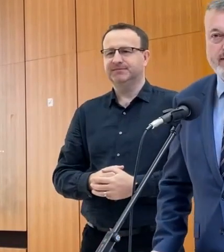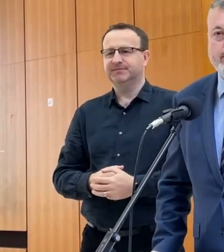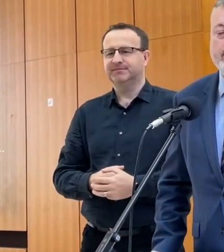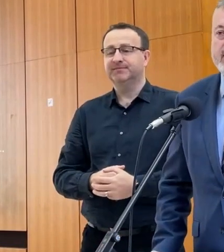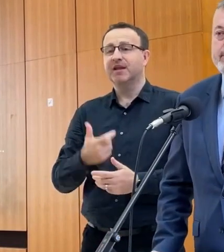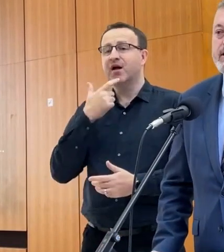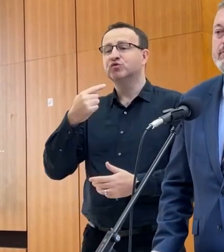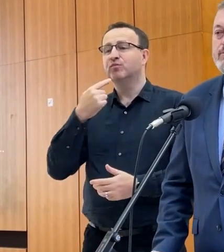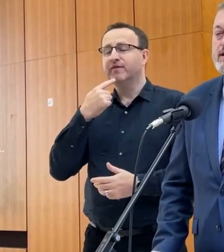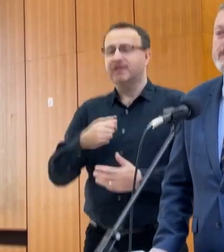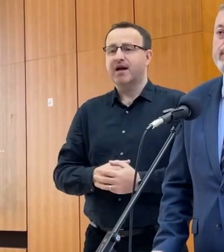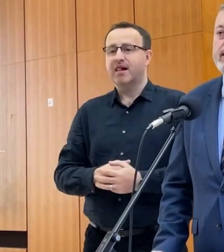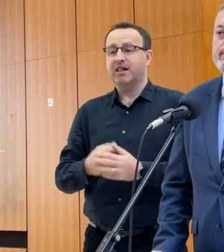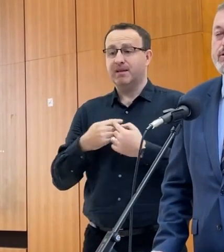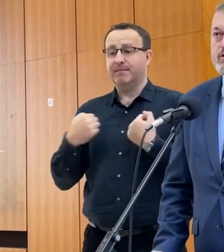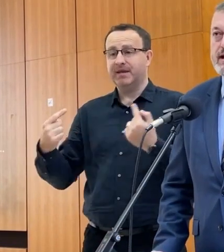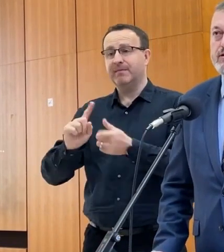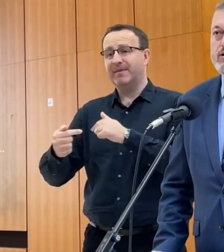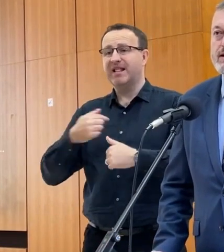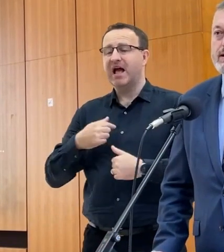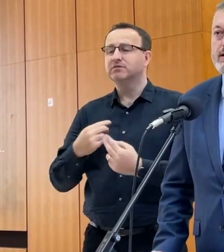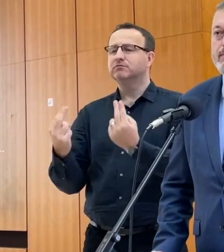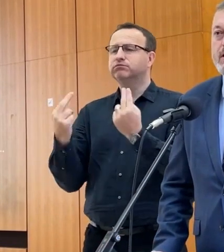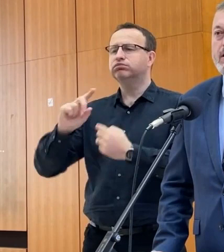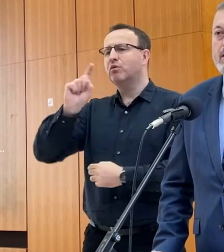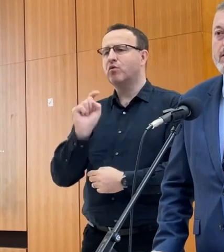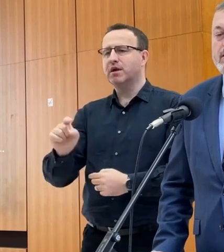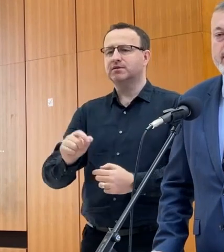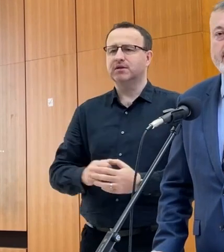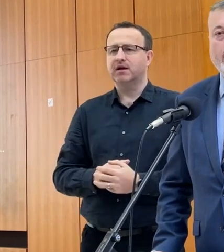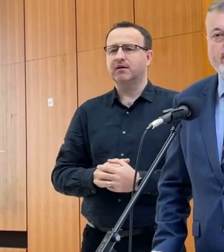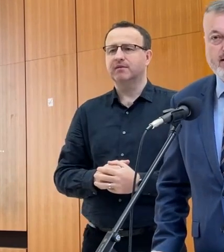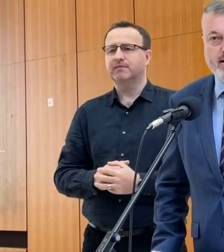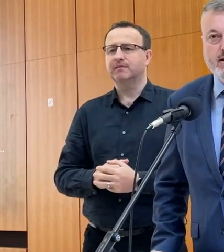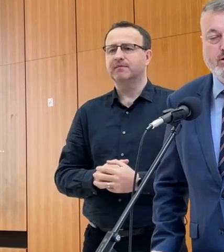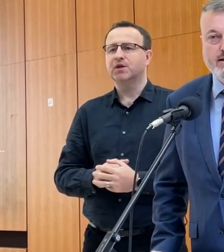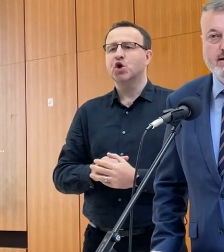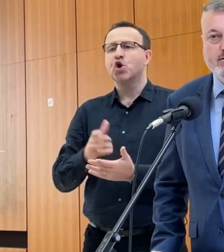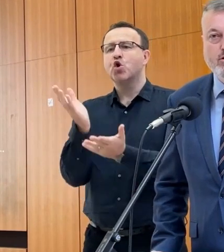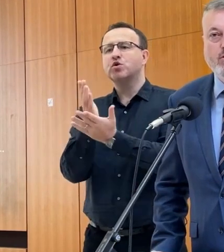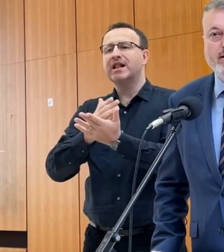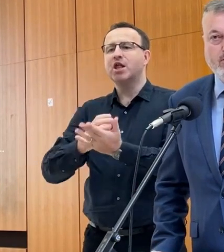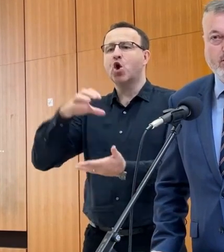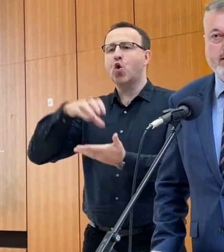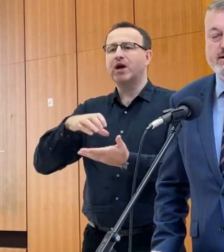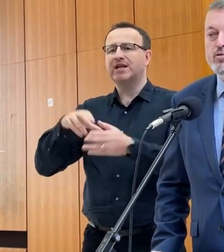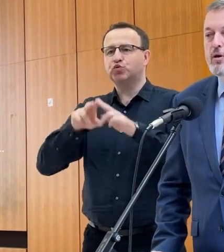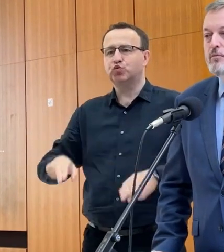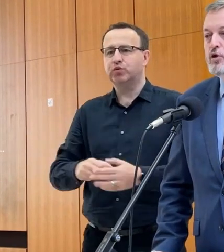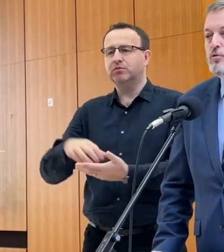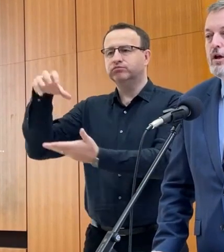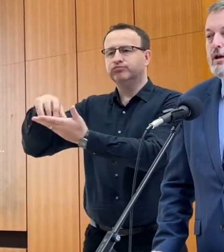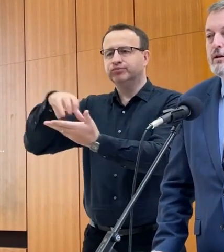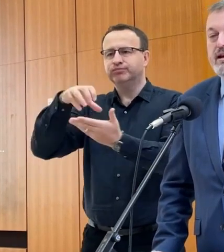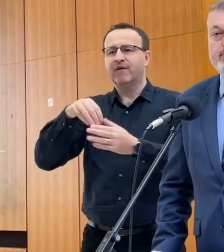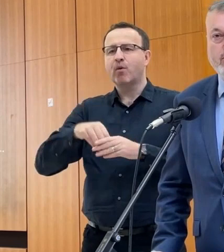Ako vravím, pre nás boli podstatné otázky jednak rozmestnenia okresných súdov a tých okresných súdnych